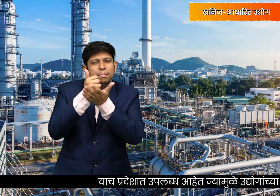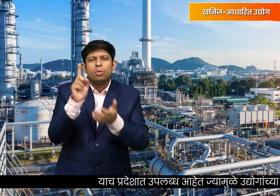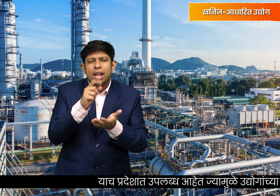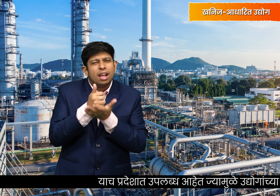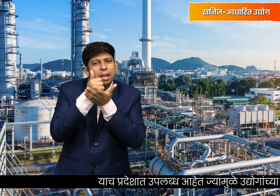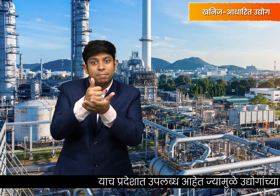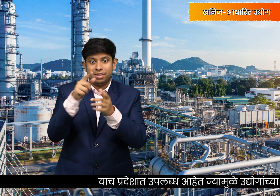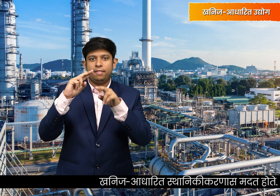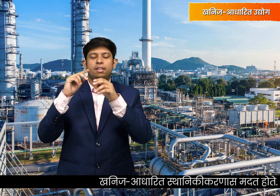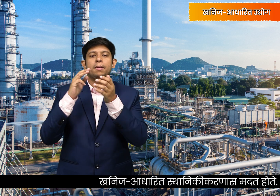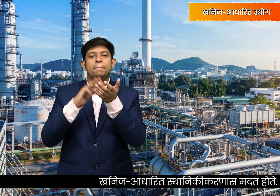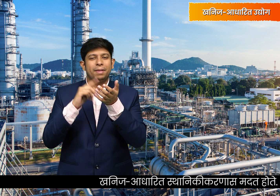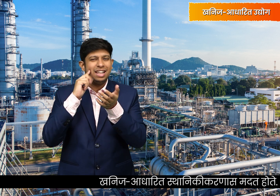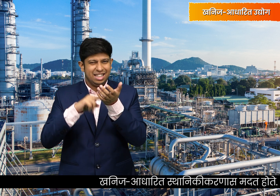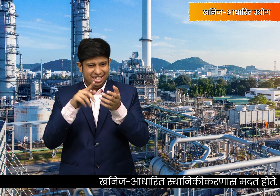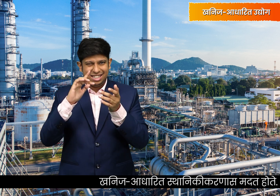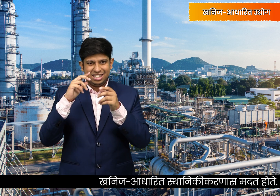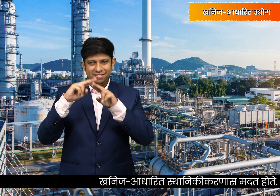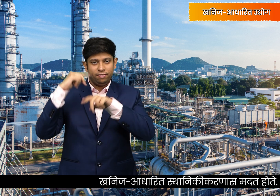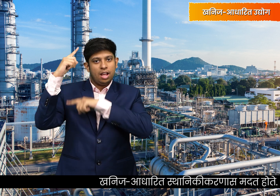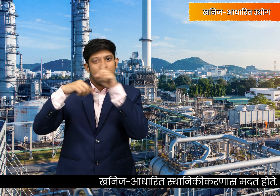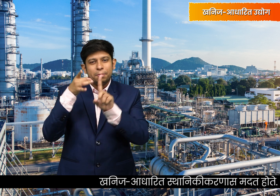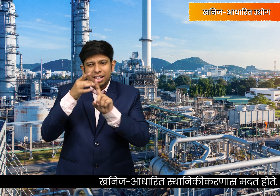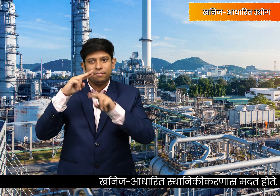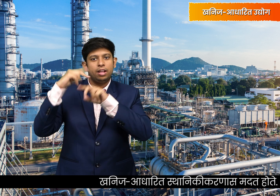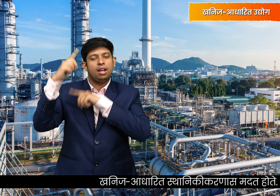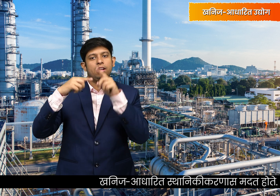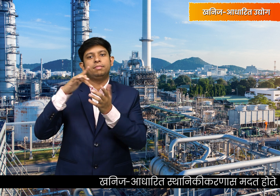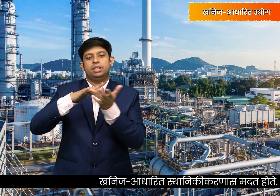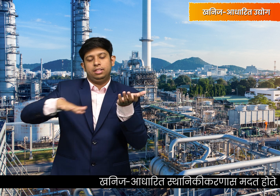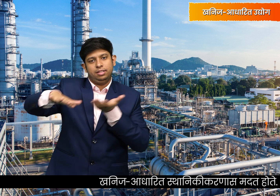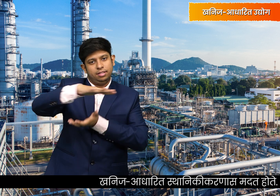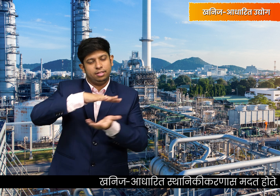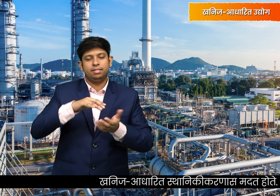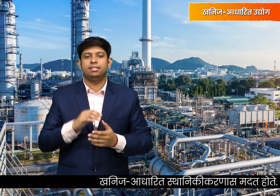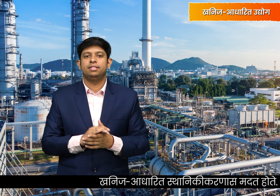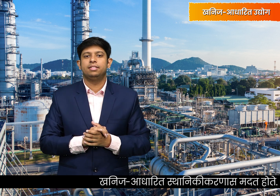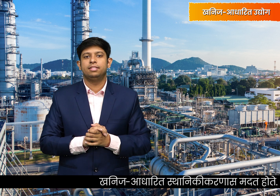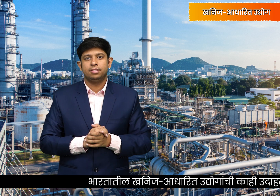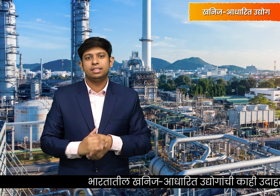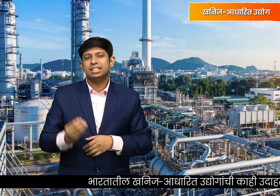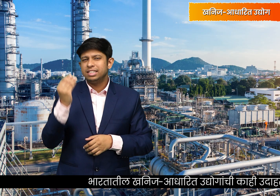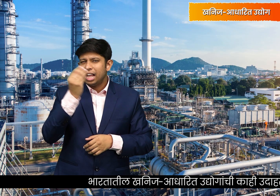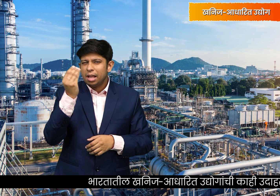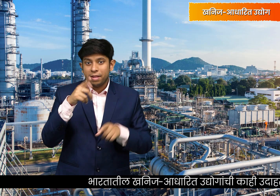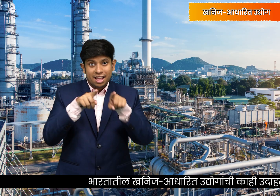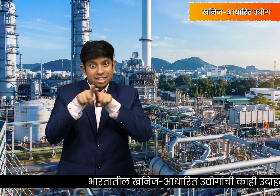उद्योगांचे खनिज आधारित स्थानिकीकरण मदत होते. भारतातील खनिज